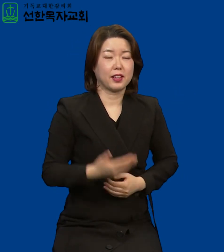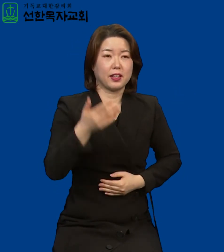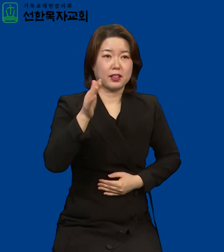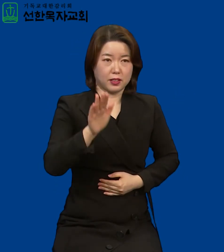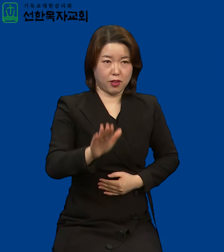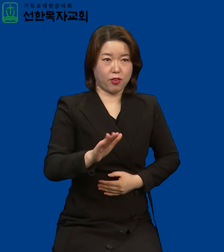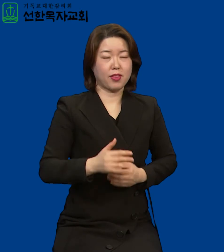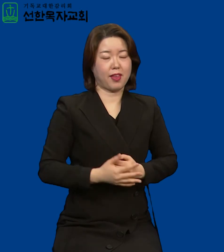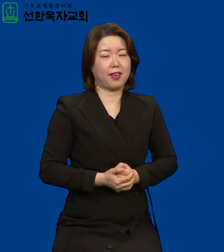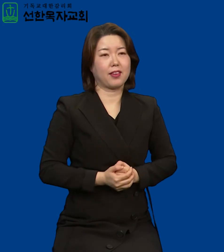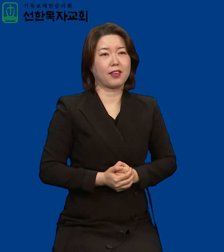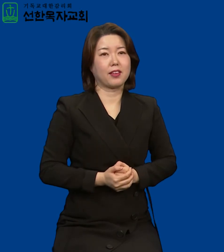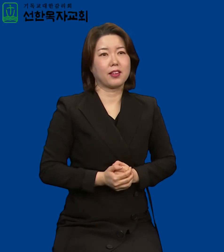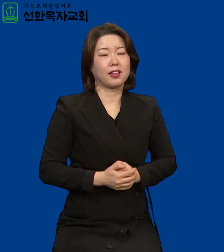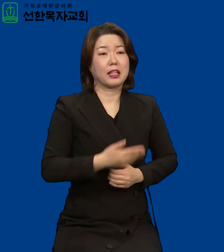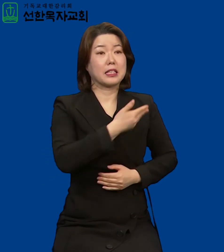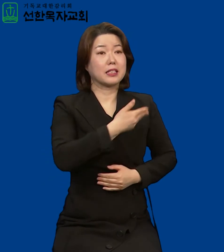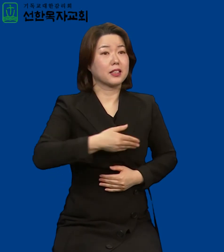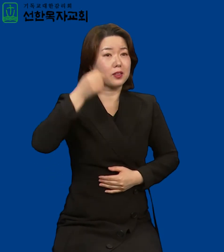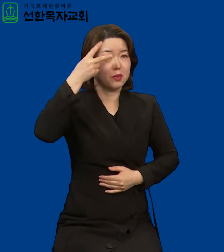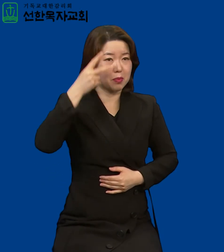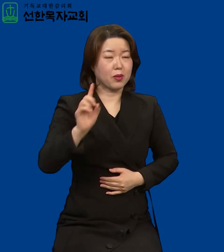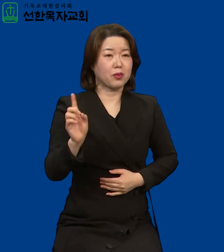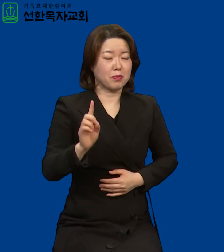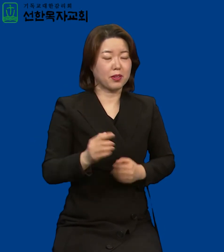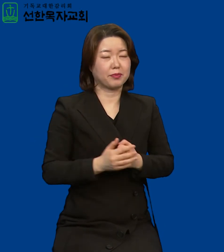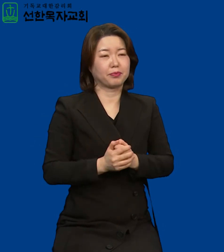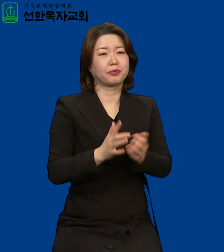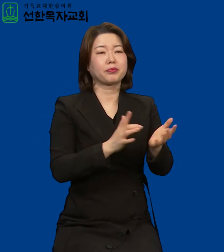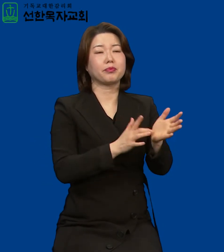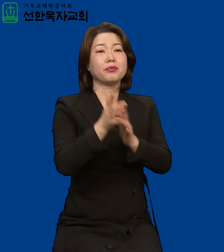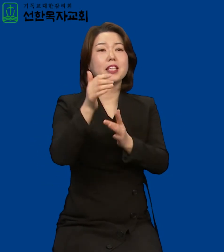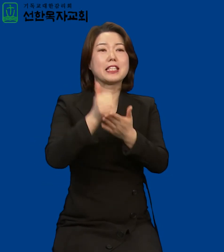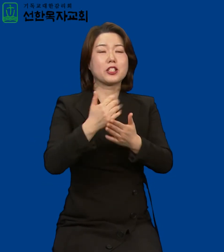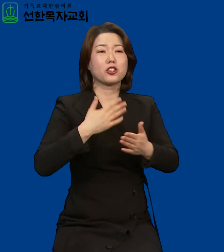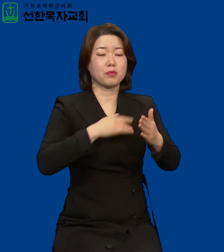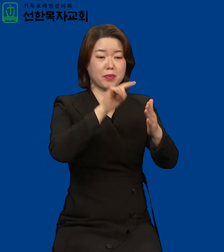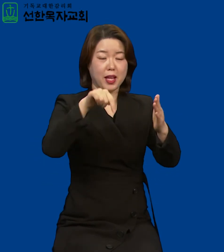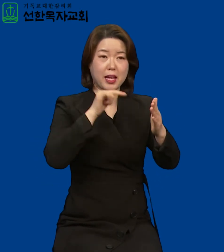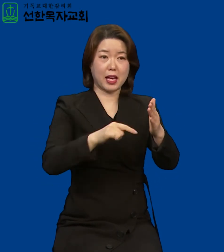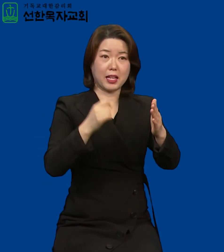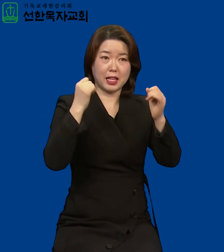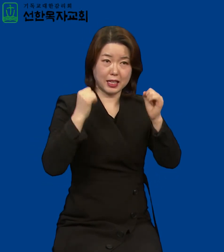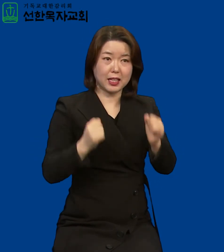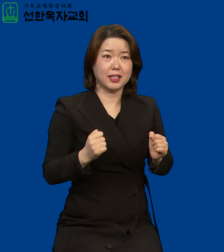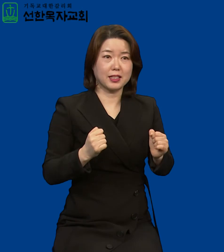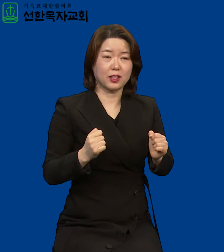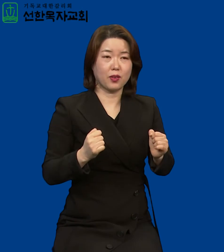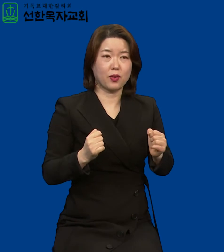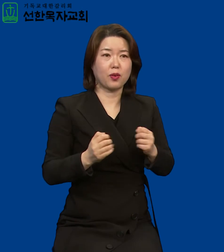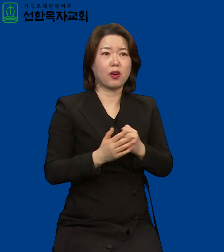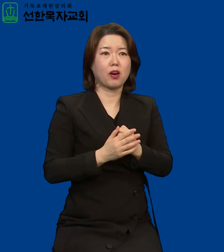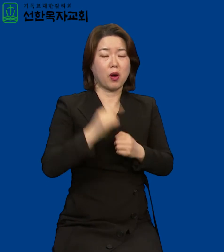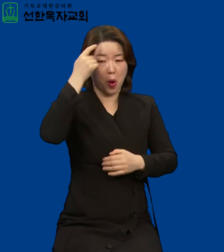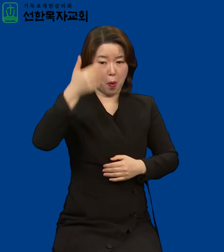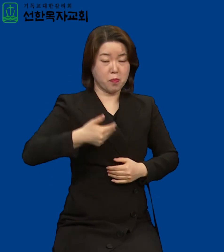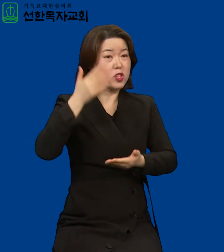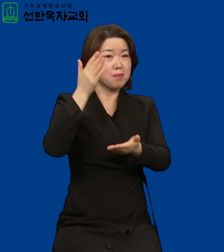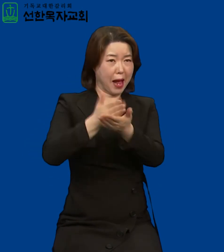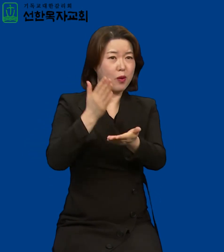그런데 그러면서 사도 바울은 예수님께서 내 안에 계신 것을 묻지